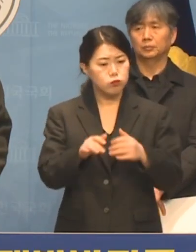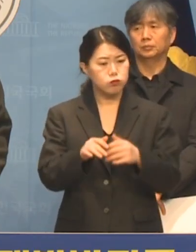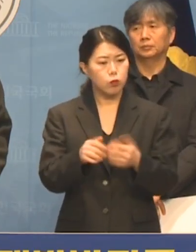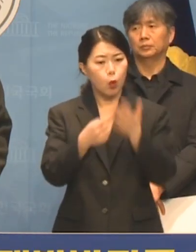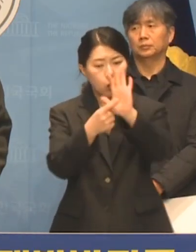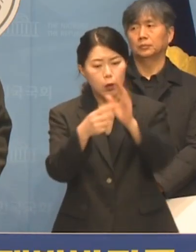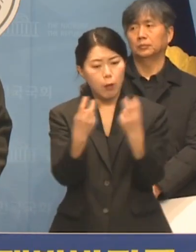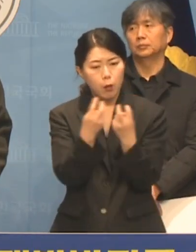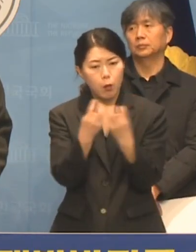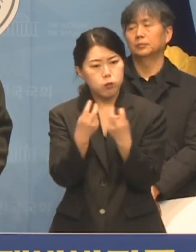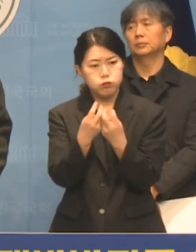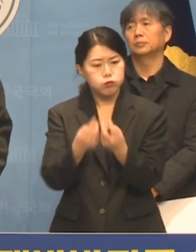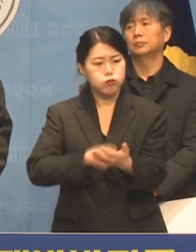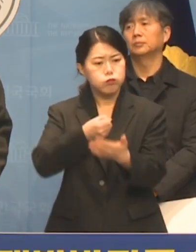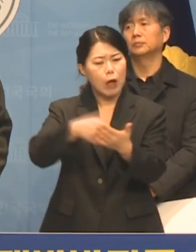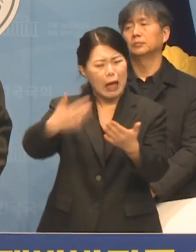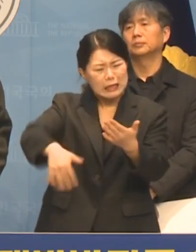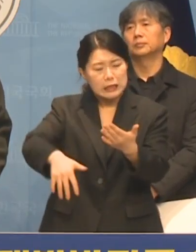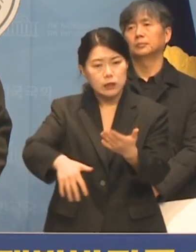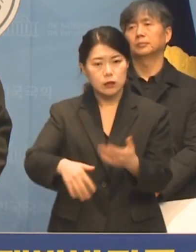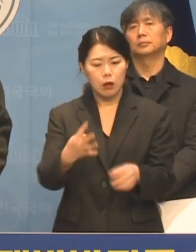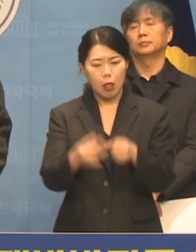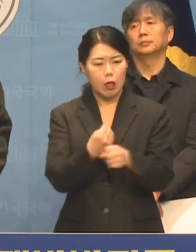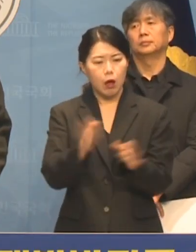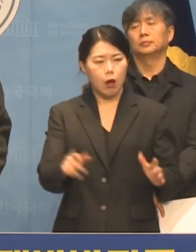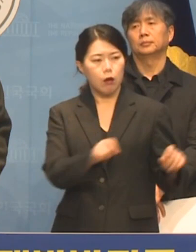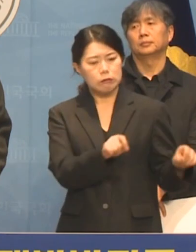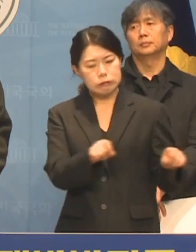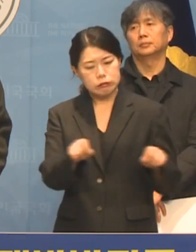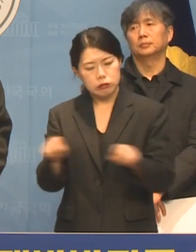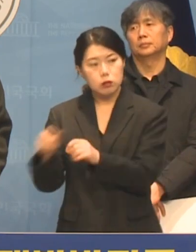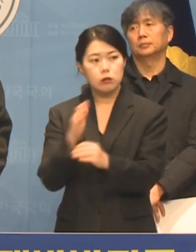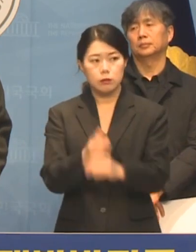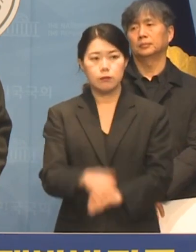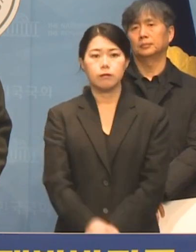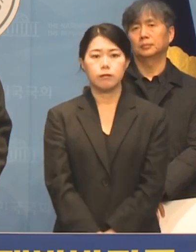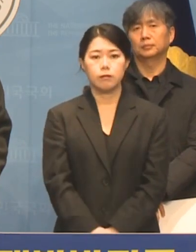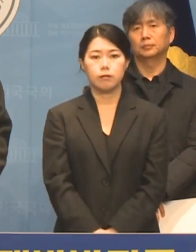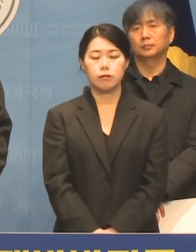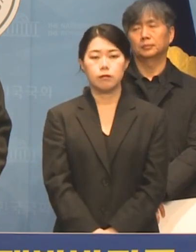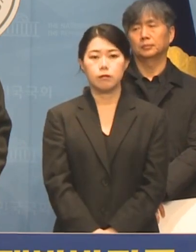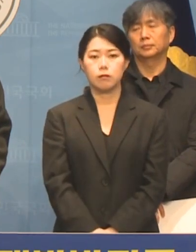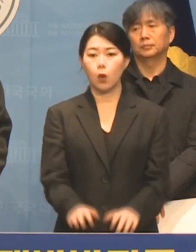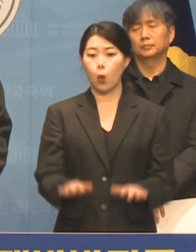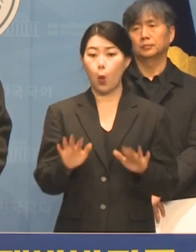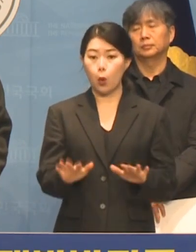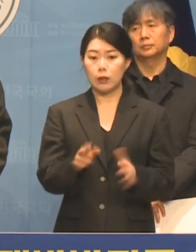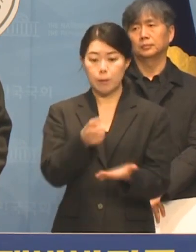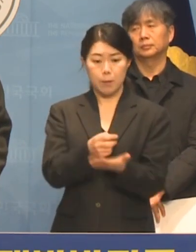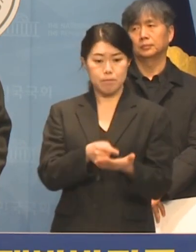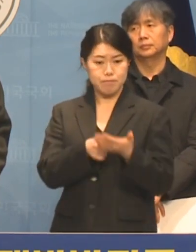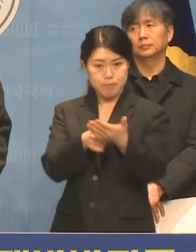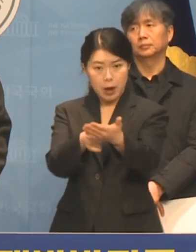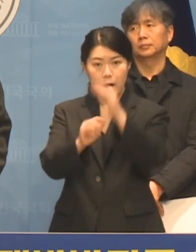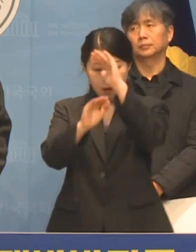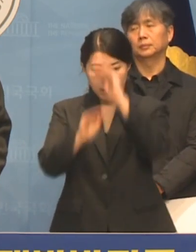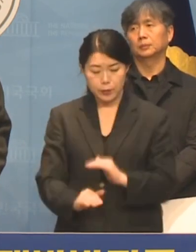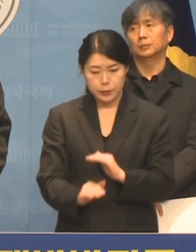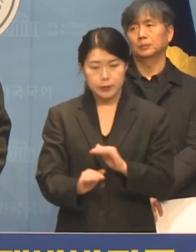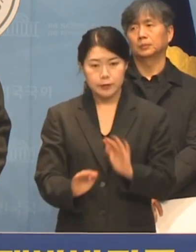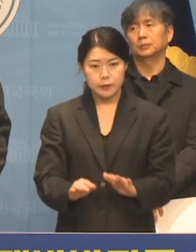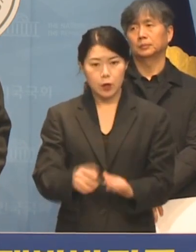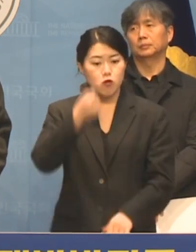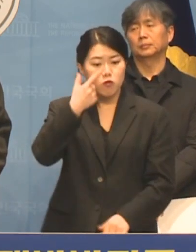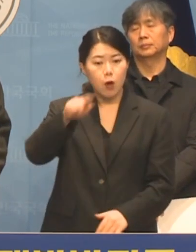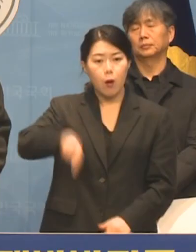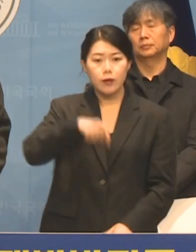공개 방법이 정해지지 않은 채 수년 동안 시간만 끌리고 있습니다. 오늘 발의된 법안은 재해조사 의견서를